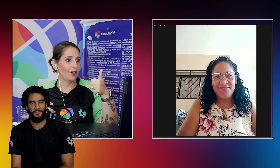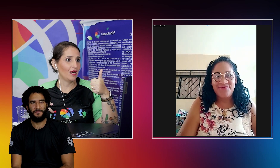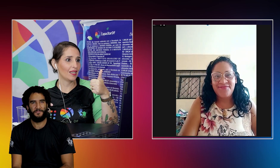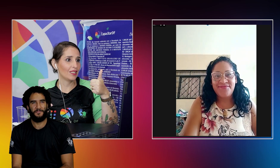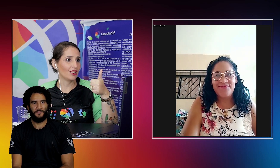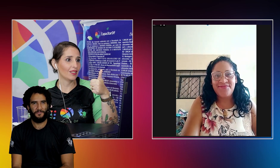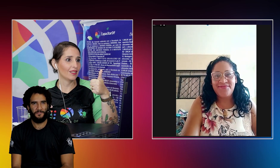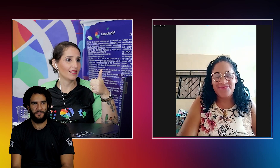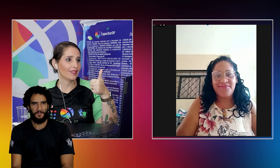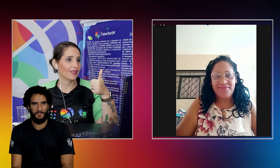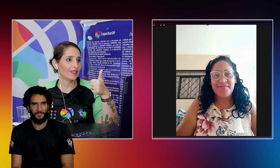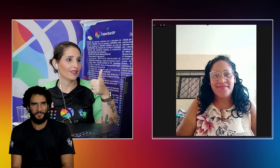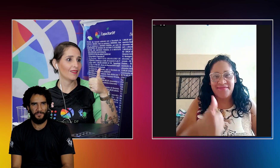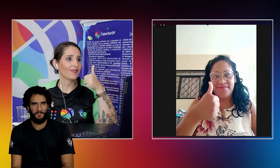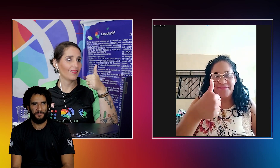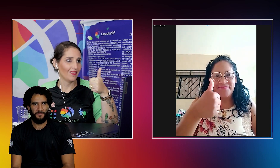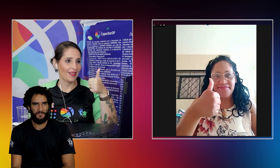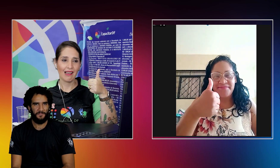Foi, Ana Cristina?